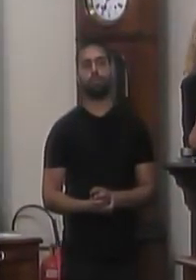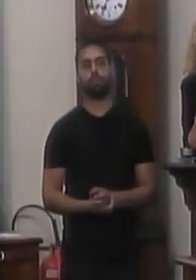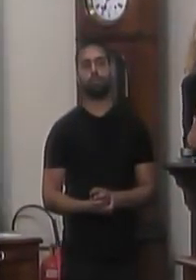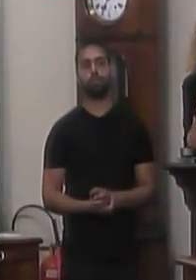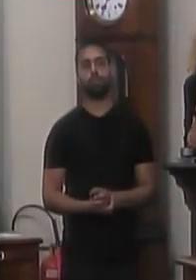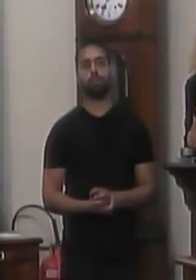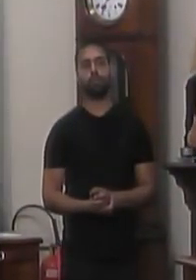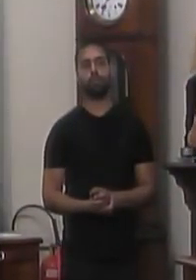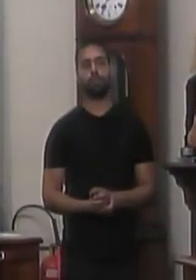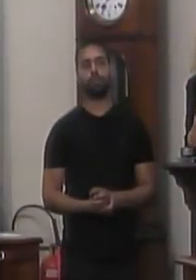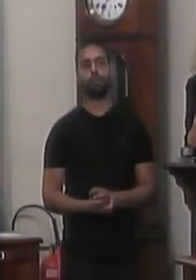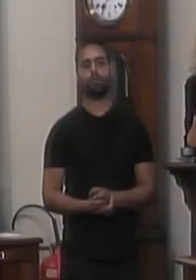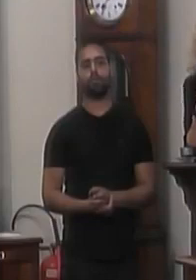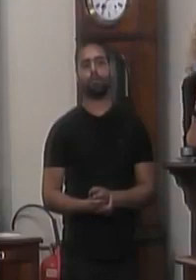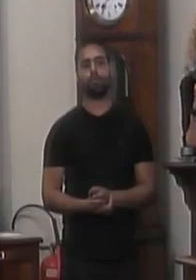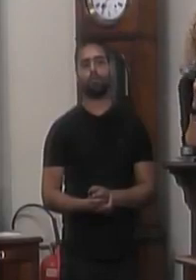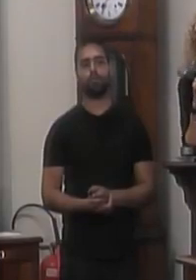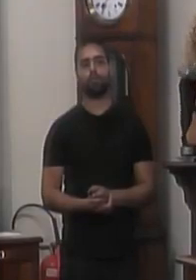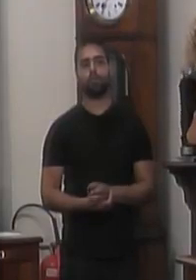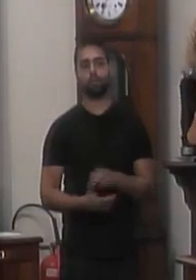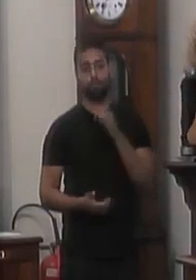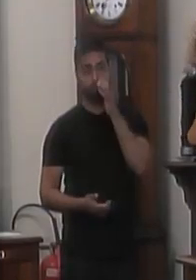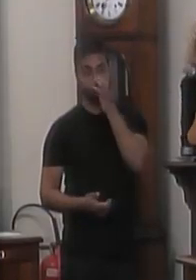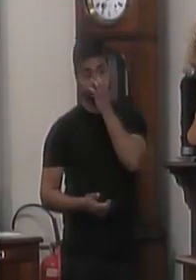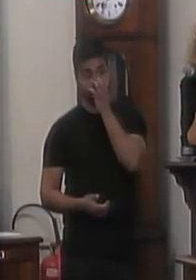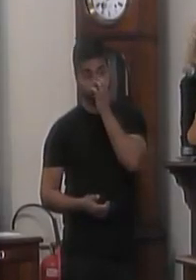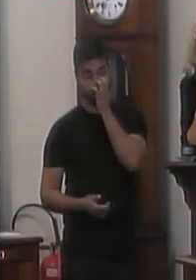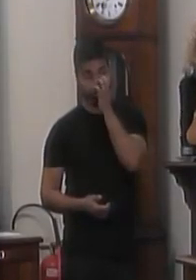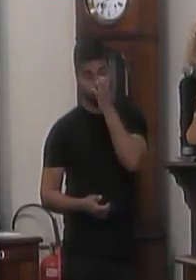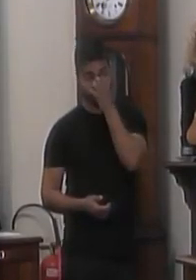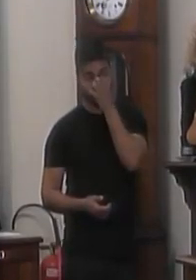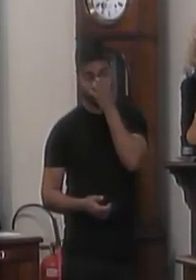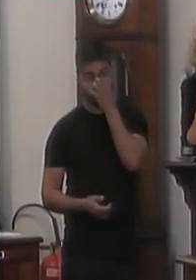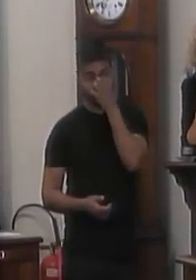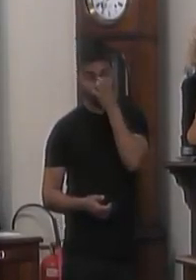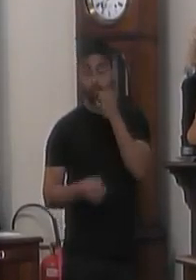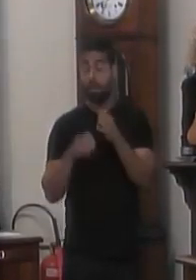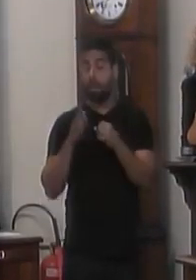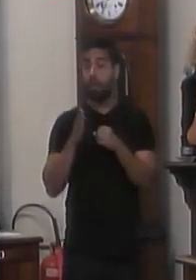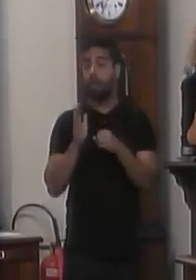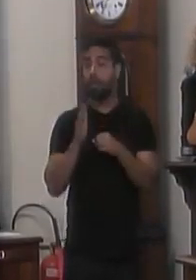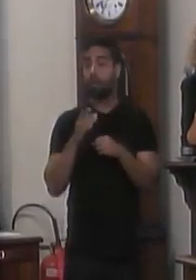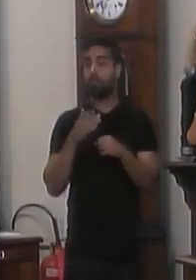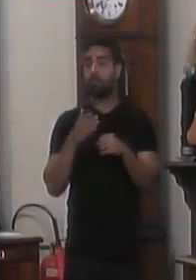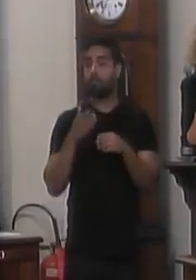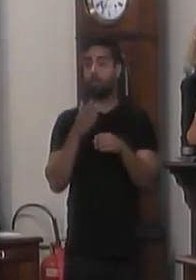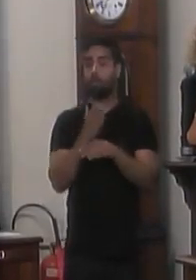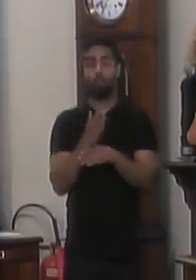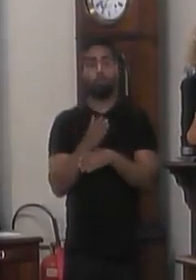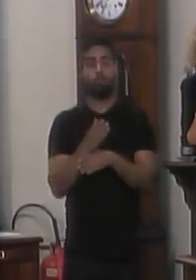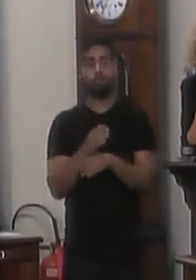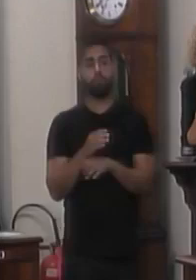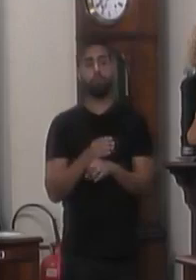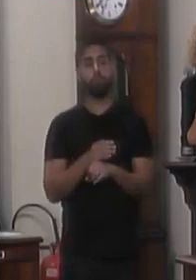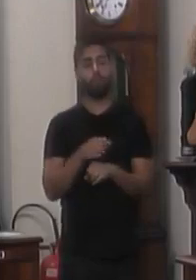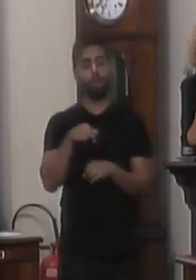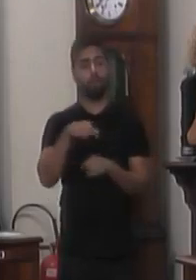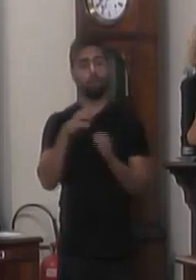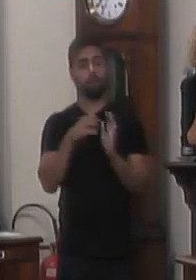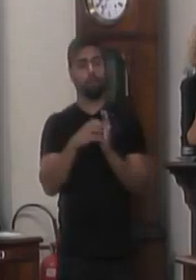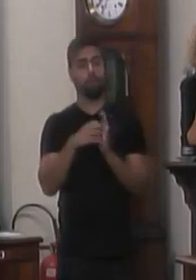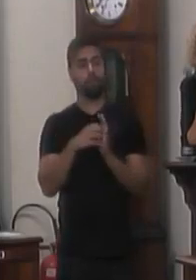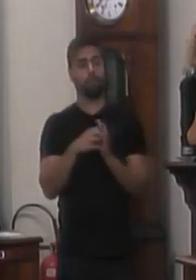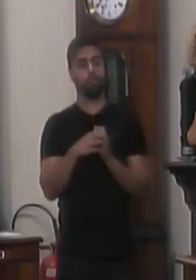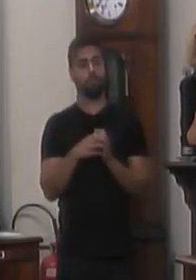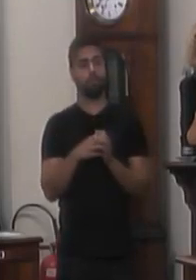Secretária, a gente aprovamos aqui, igual, dá até os parabéns que ela lembrou aqui, bem lembrado pelo vereador Marquinhos,